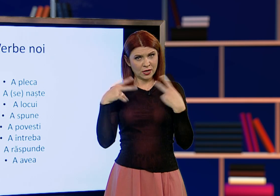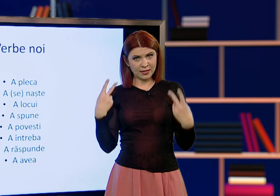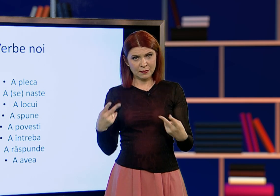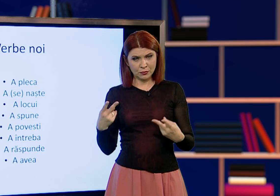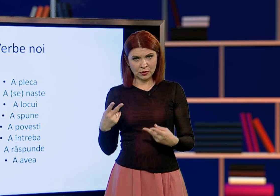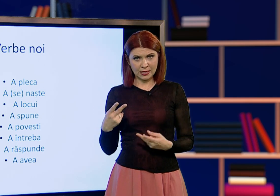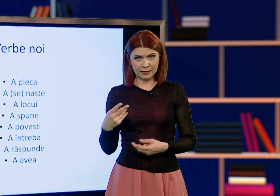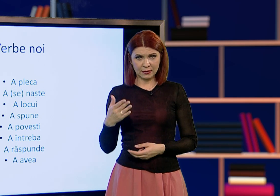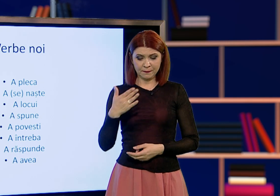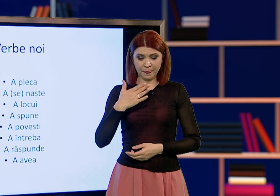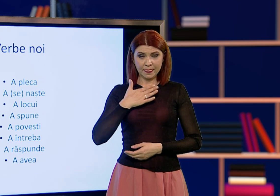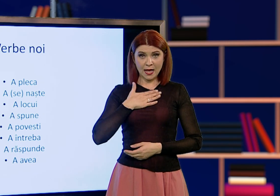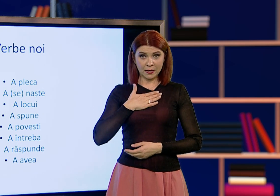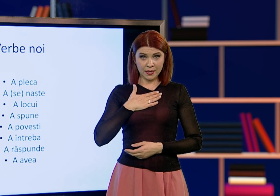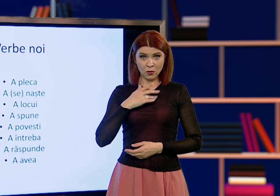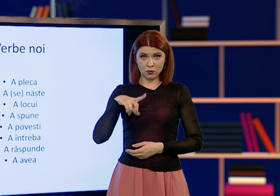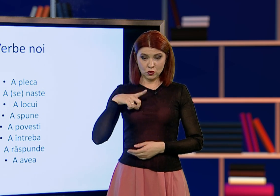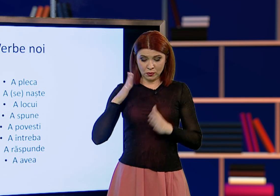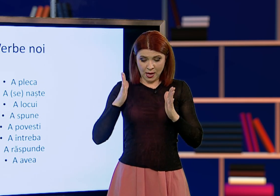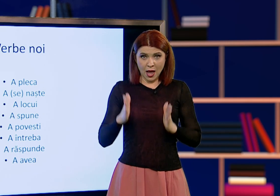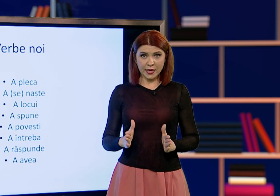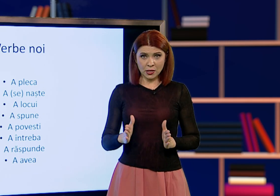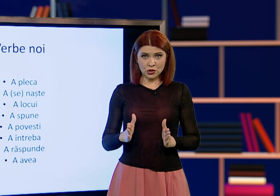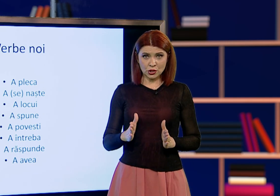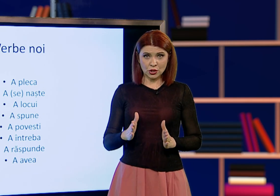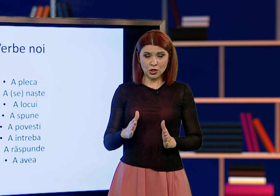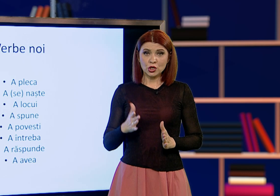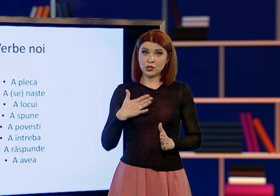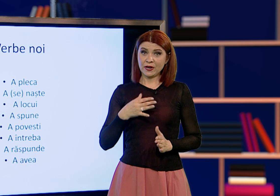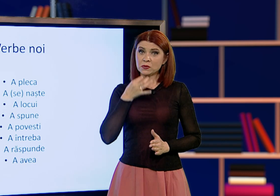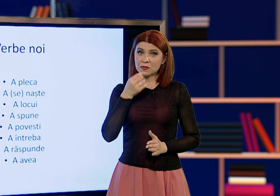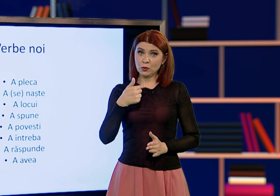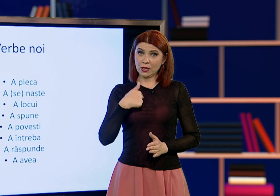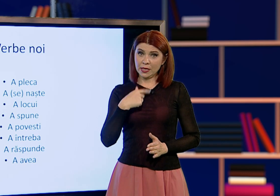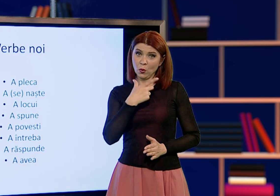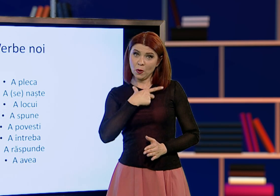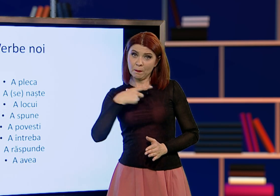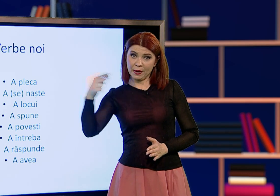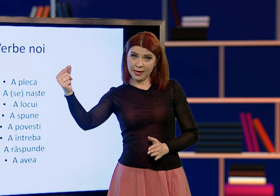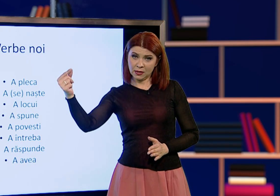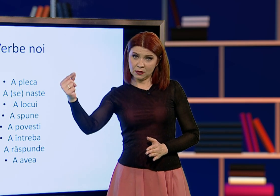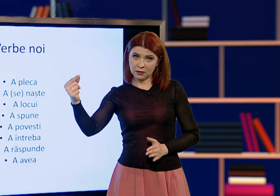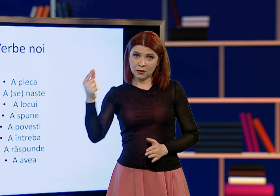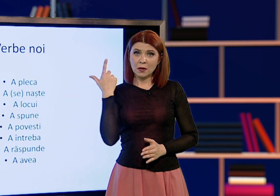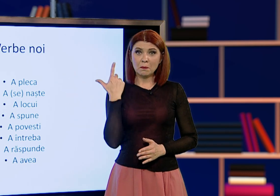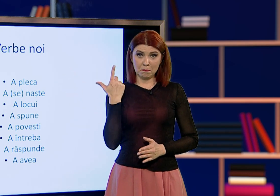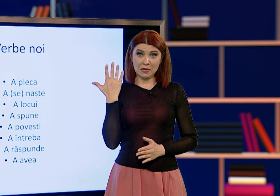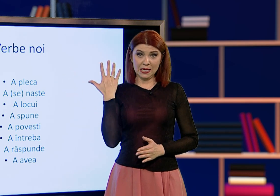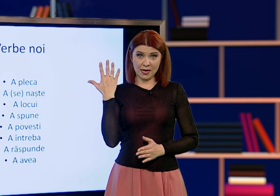foarte importantă dacă eu sunt aici Și vreau să spun că eu plec mâna